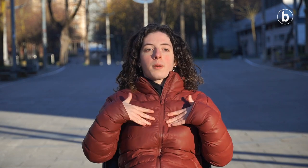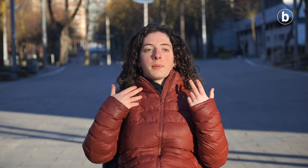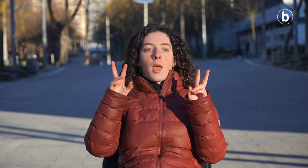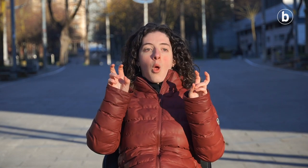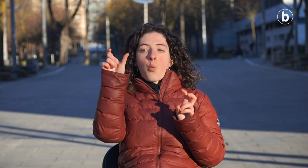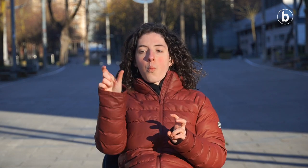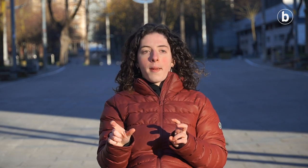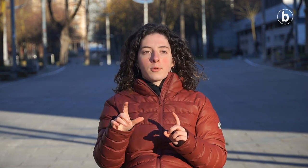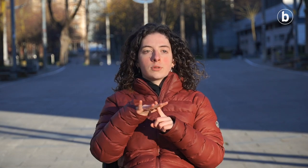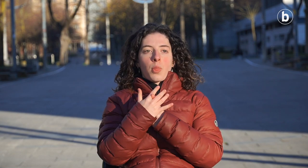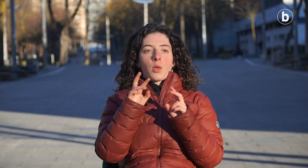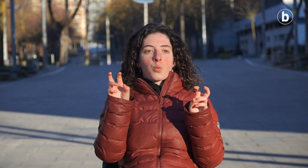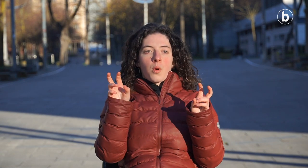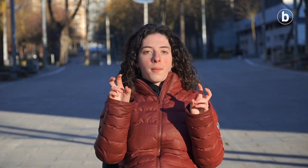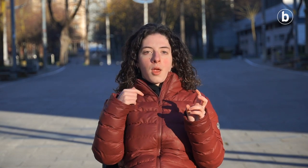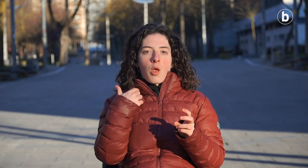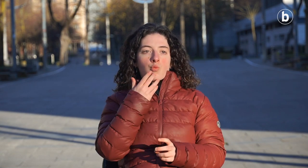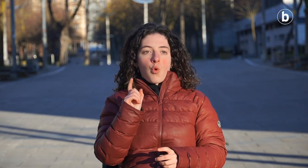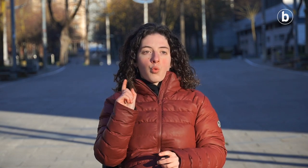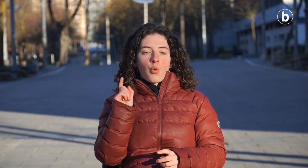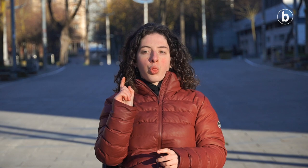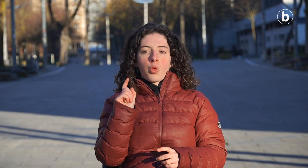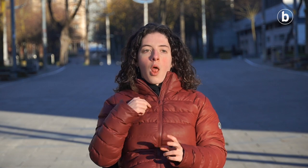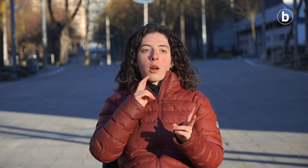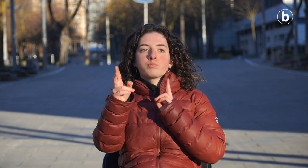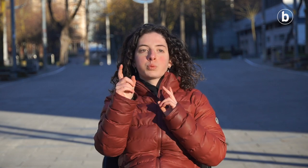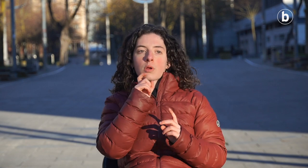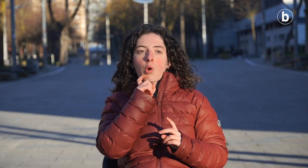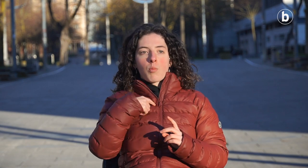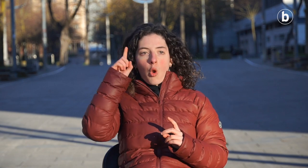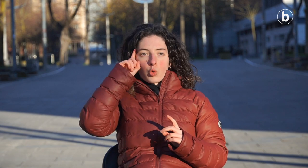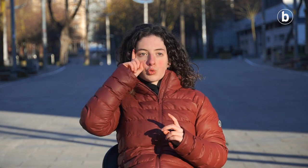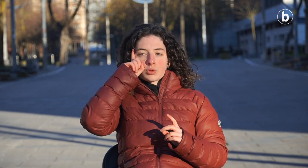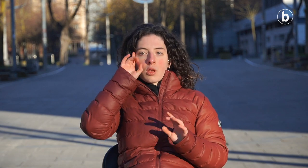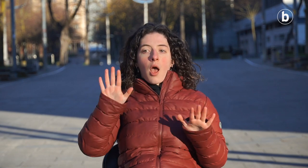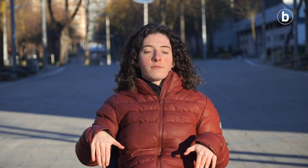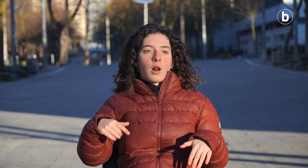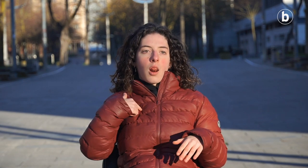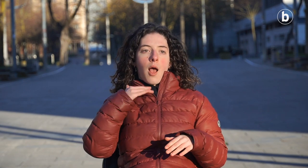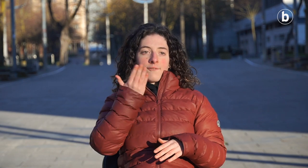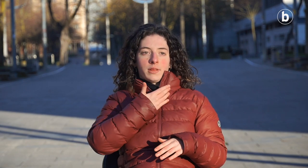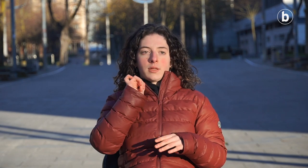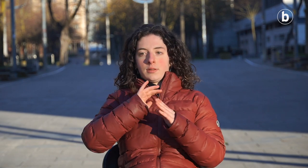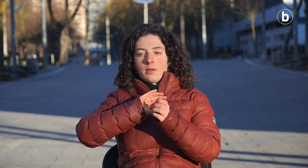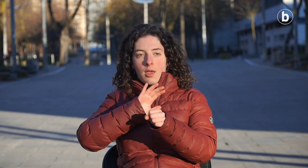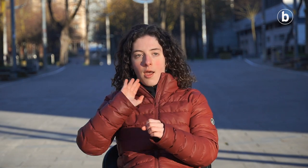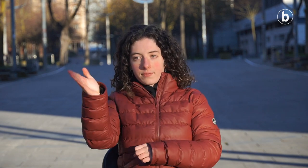irakasten, beraz, lehenengo aldien topatzen zarela horrelako pertsona horregaz, egoera berria da, eta ez dakizu zelan erantzun. Eta horrek esan nahi